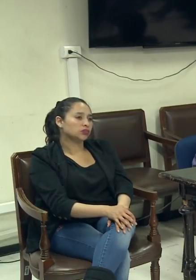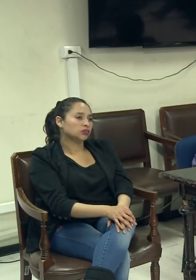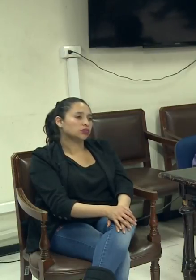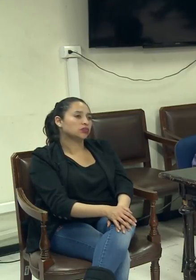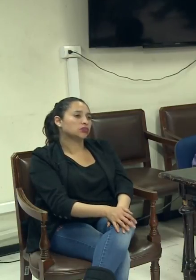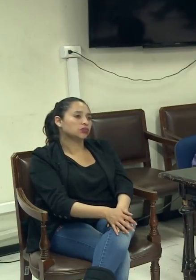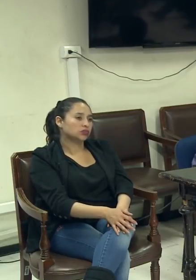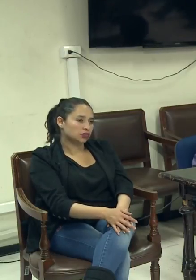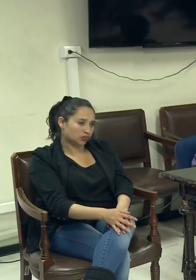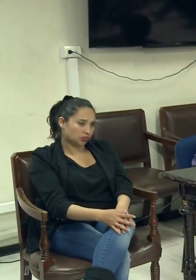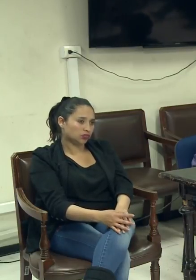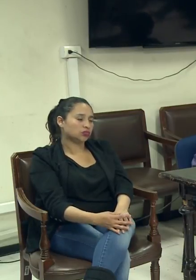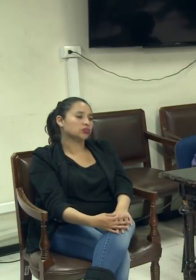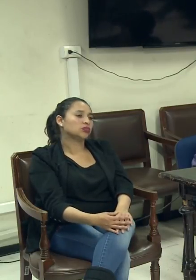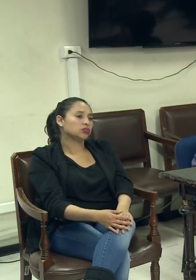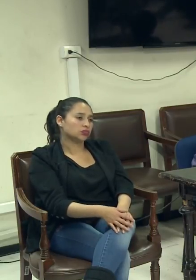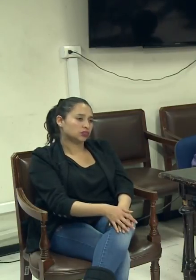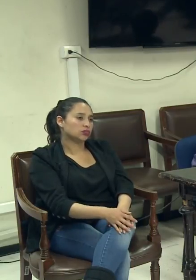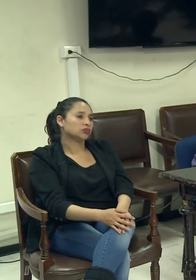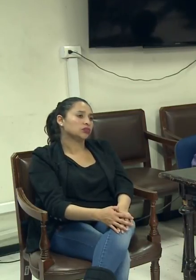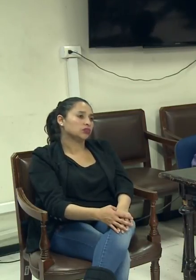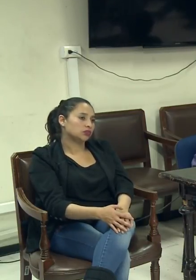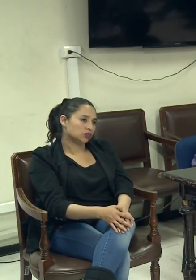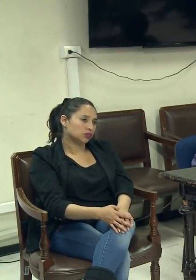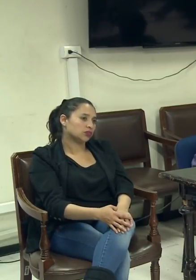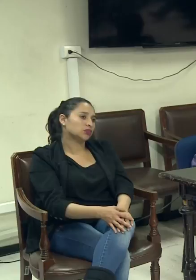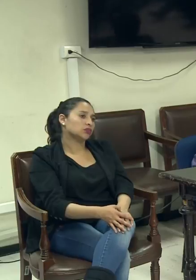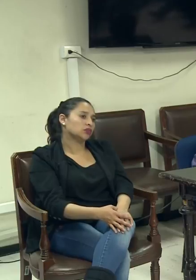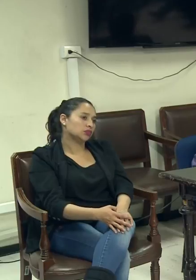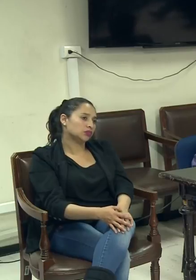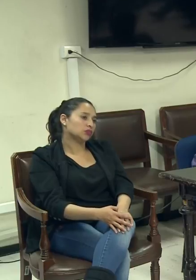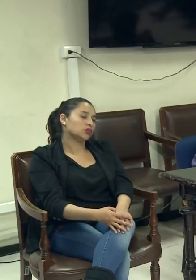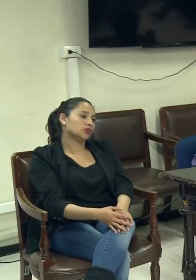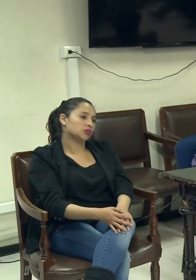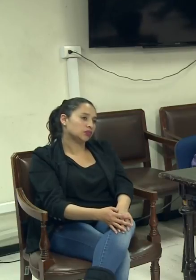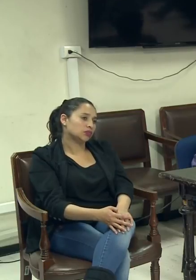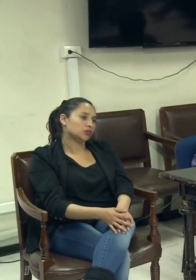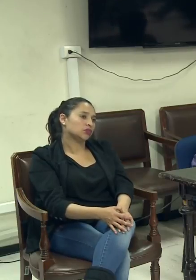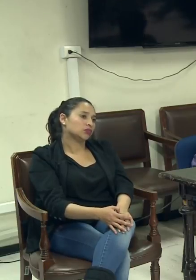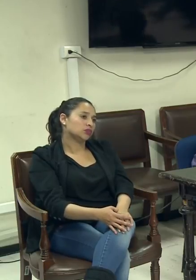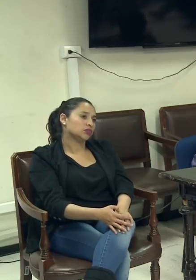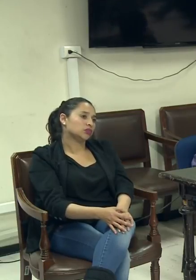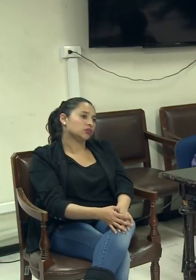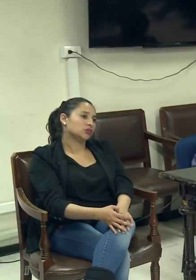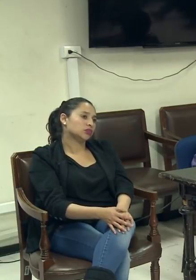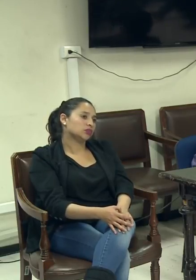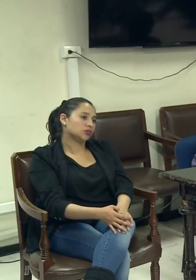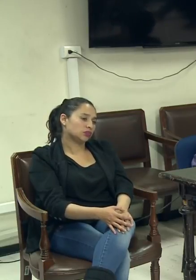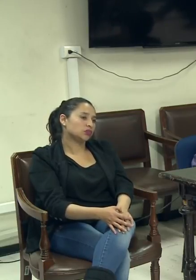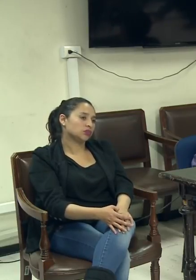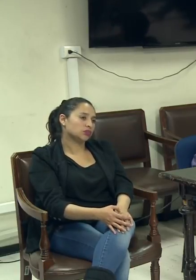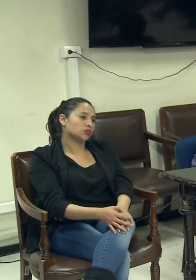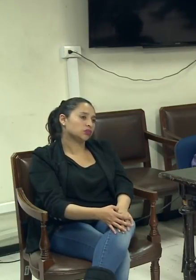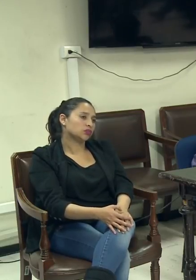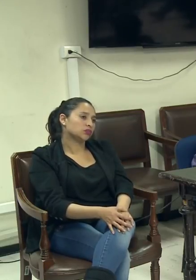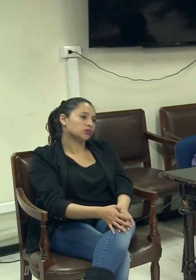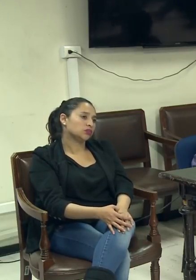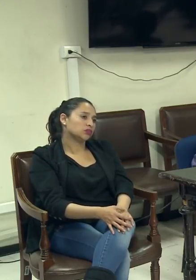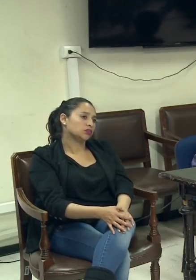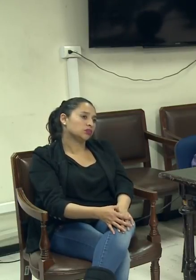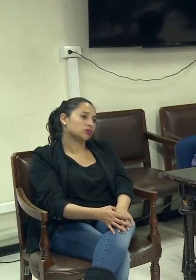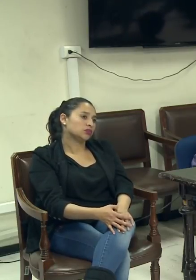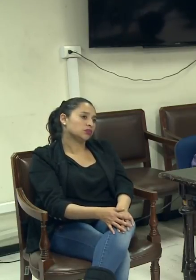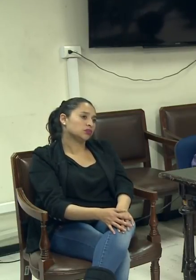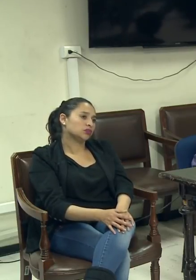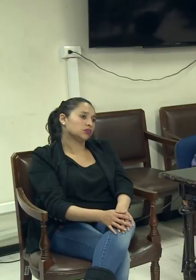salones de clase ahora son de 20. Y en todos los salones de clase deben convivir las niñas con y